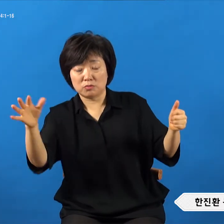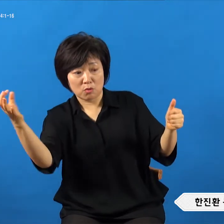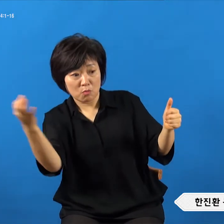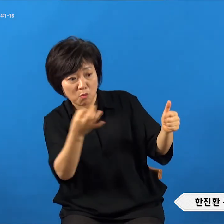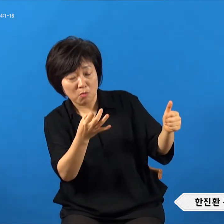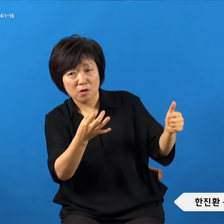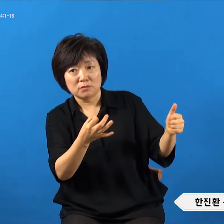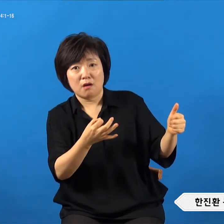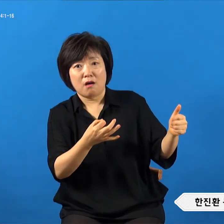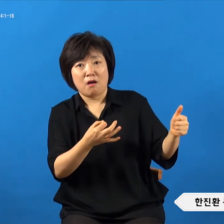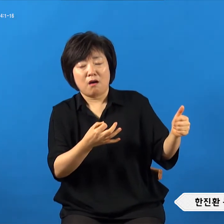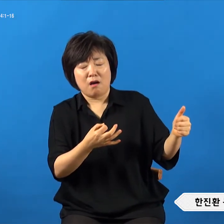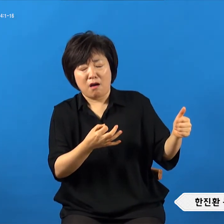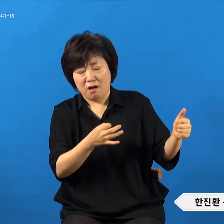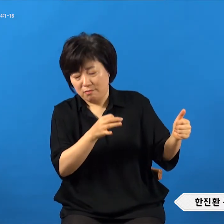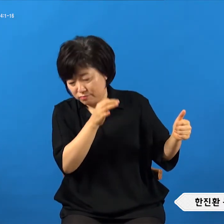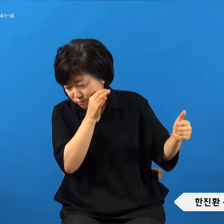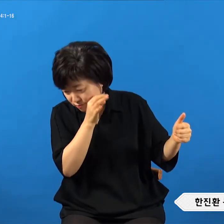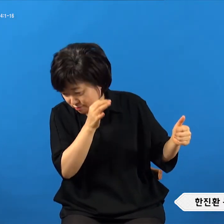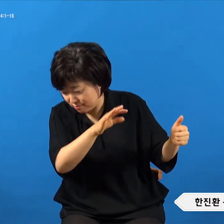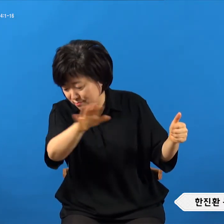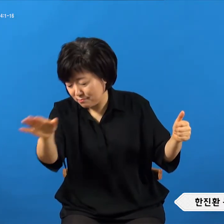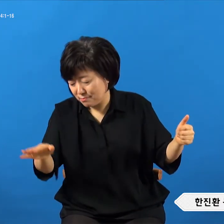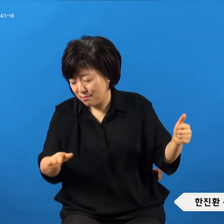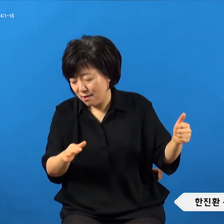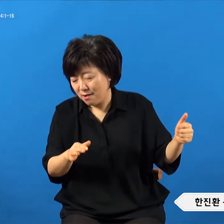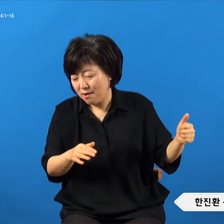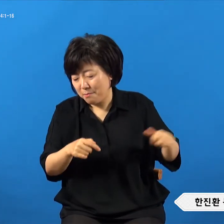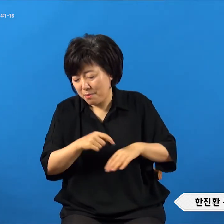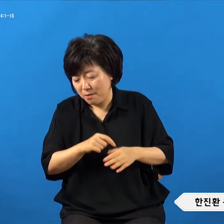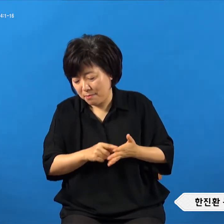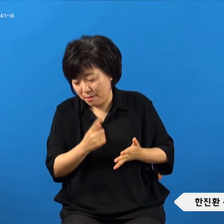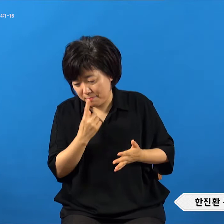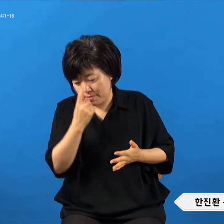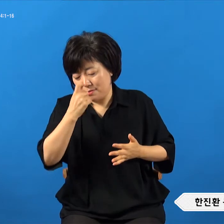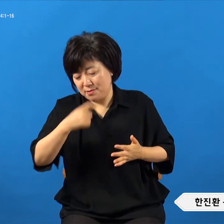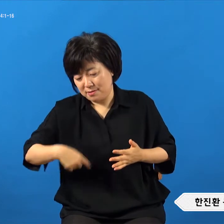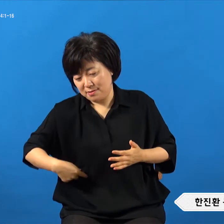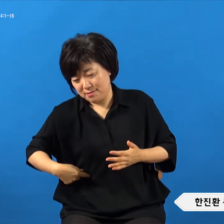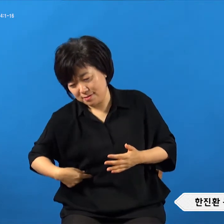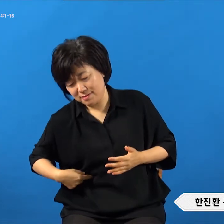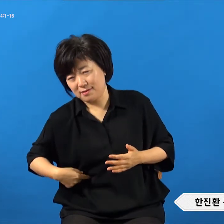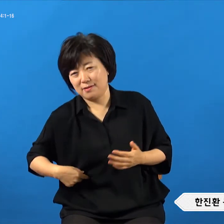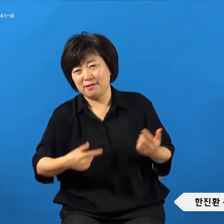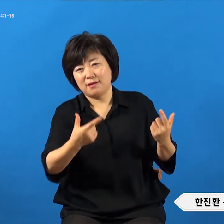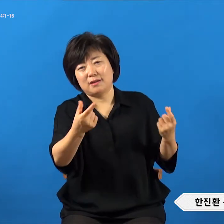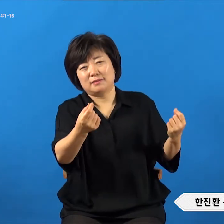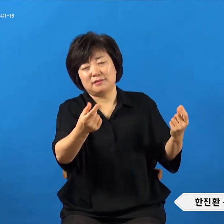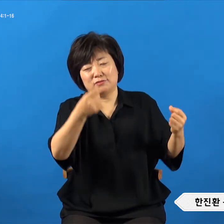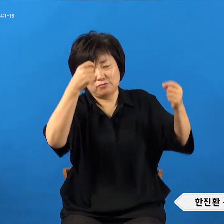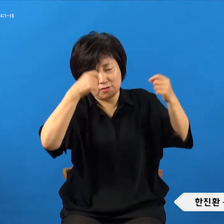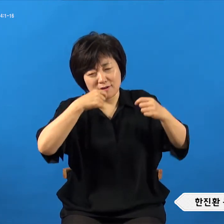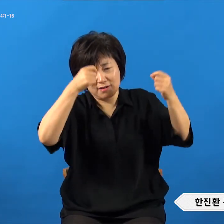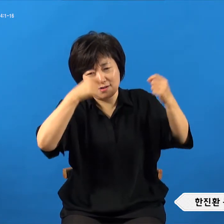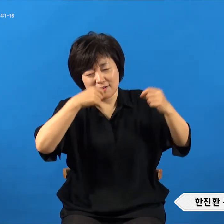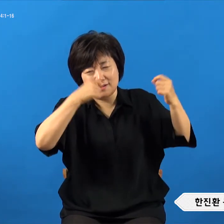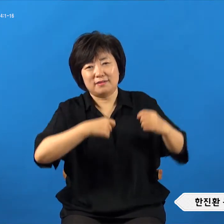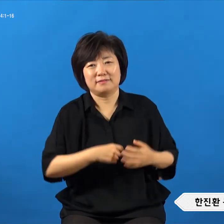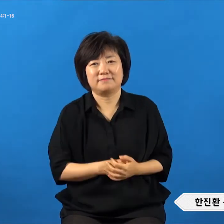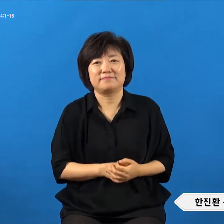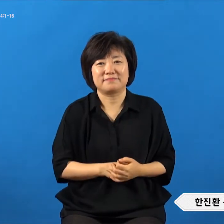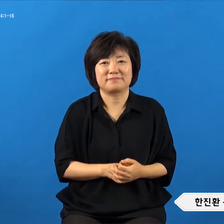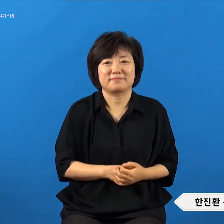보면서 교인들이 전부 자기들이 참 부끄럽고 또 마음이 찔리고 해서 함께 눈물을 흘렸다고 합니다.